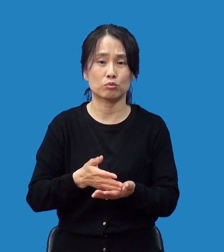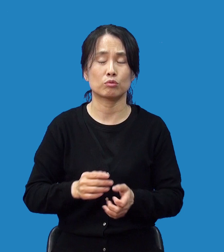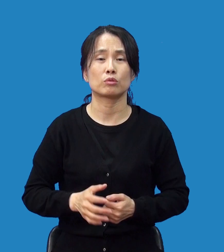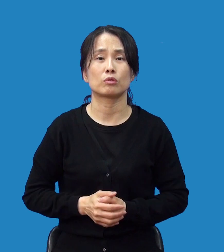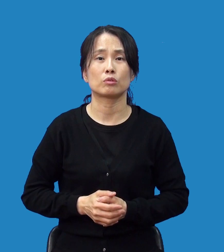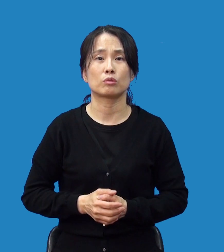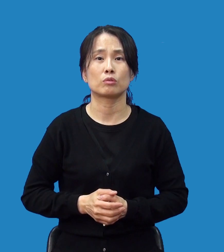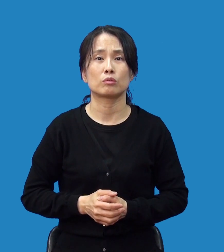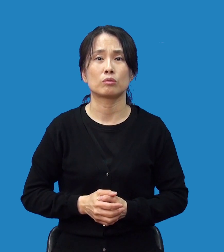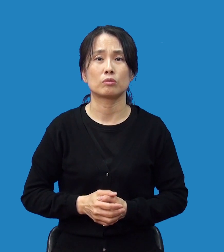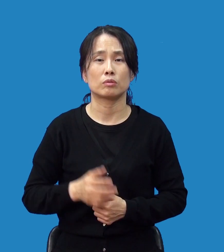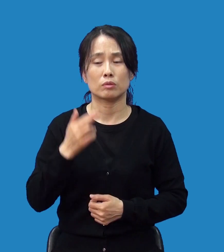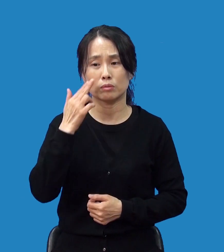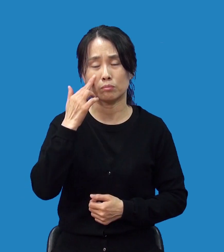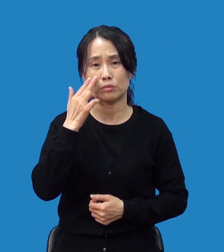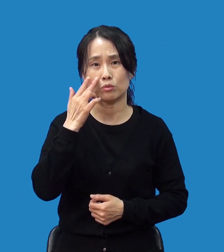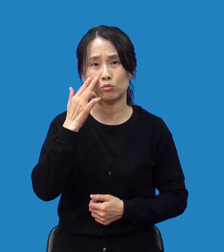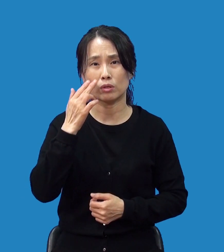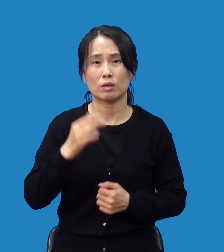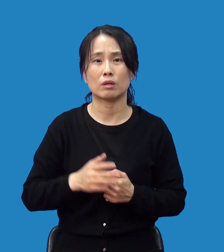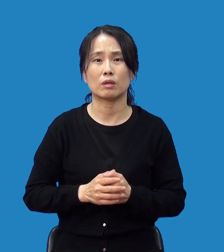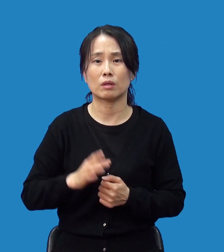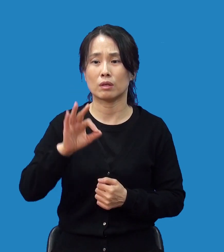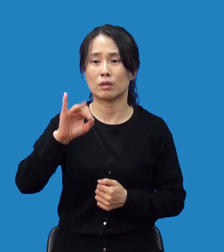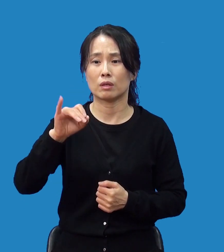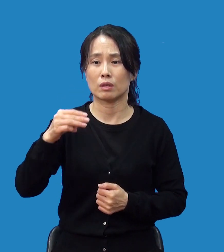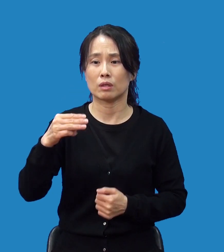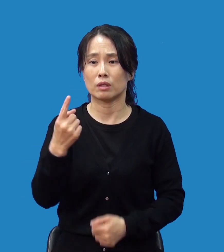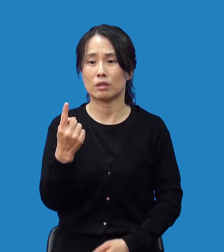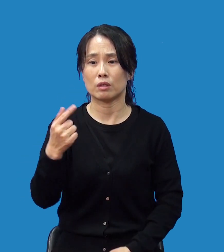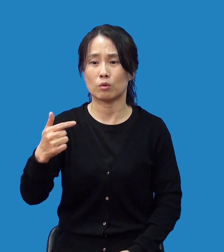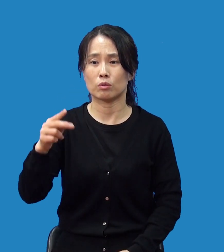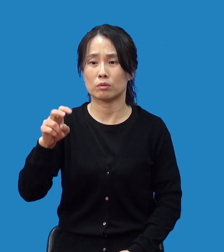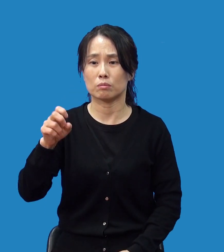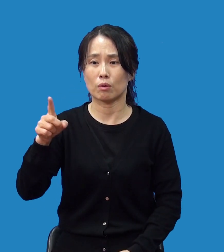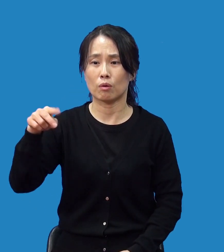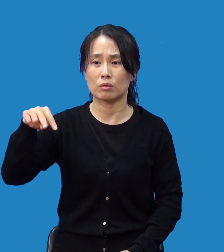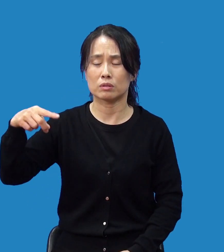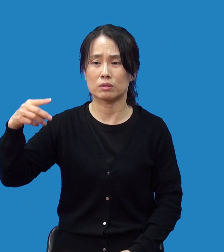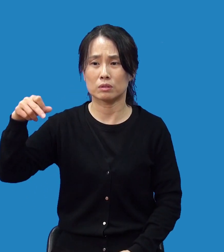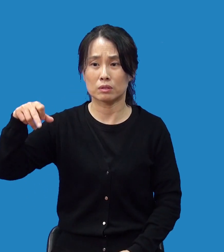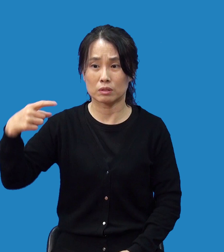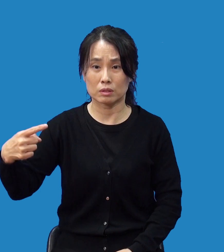날 미국의 일론 머스크가 인간의